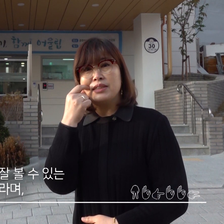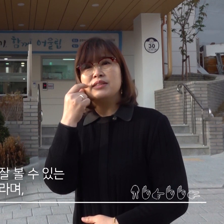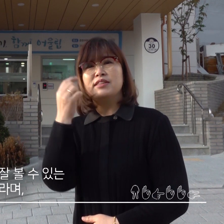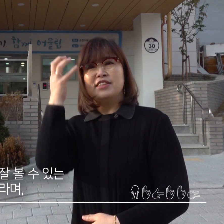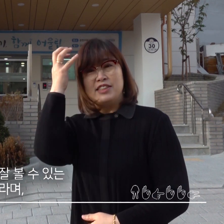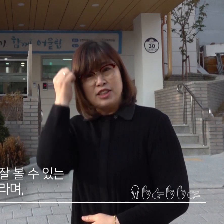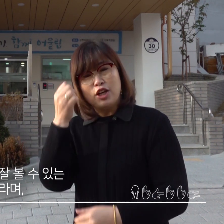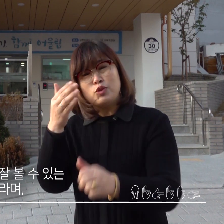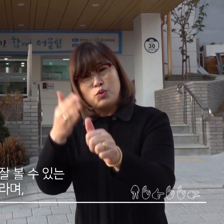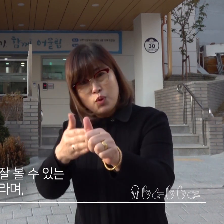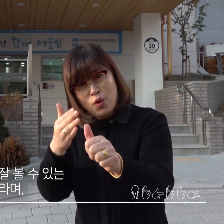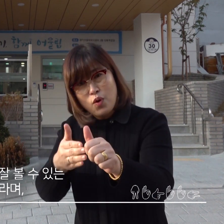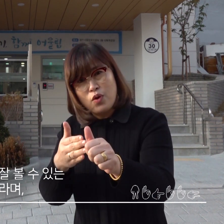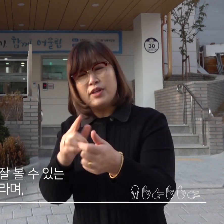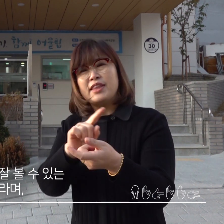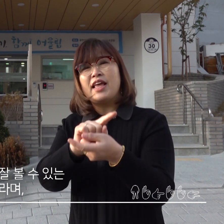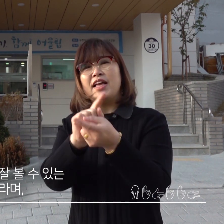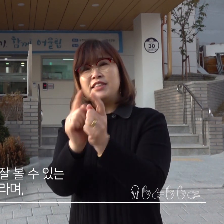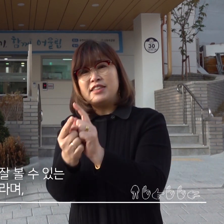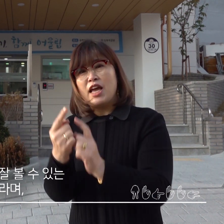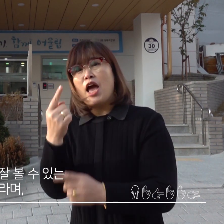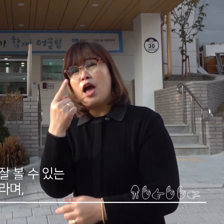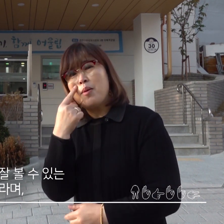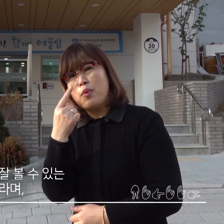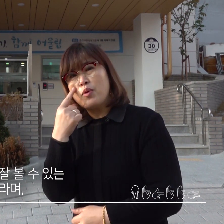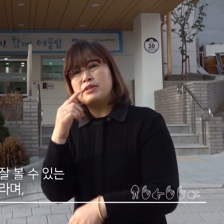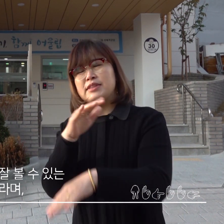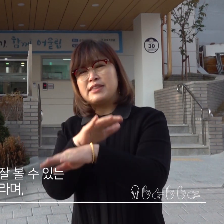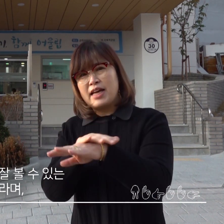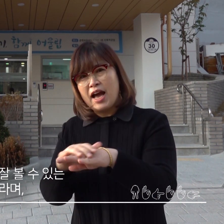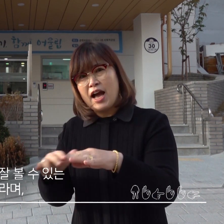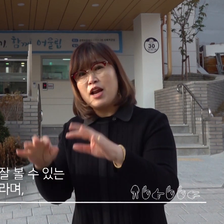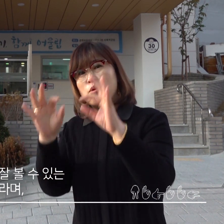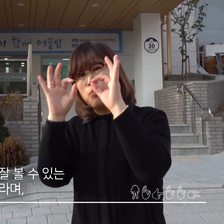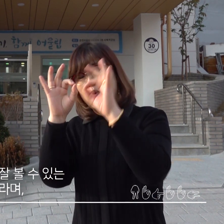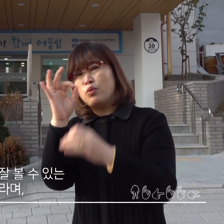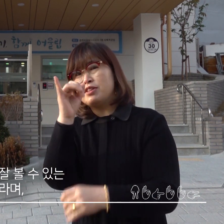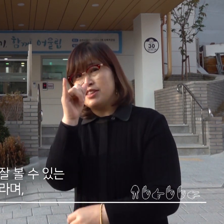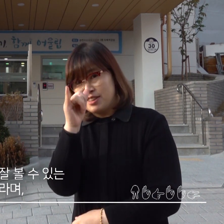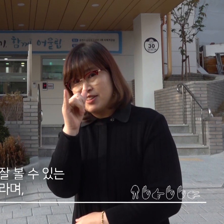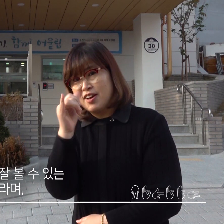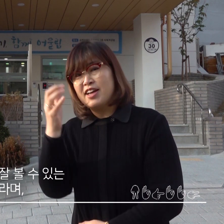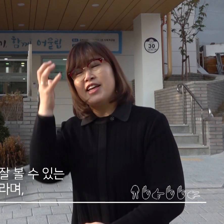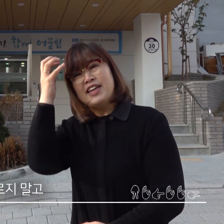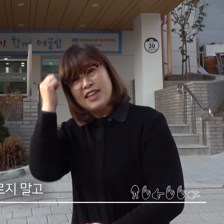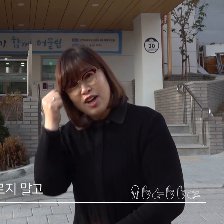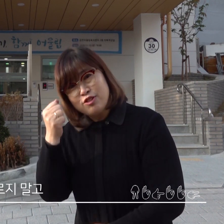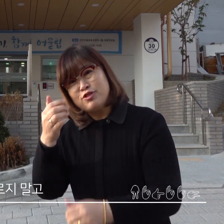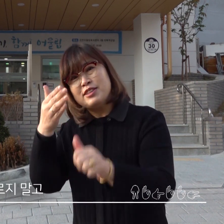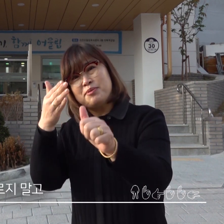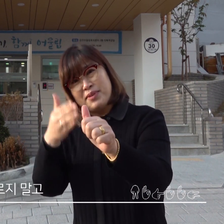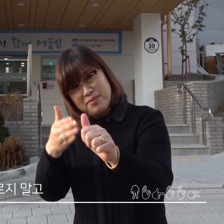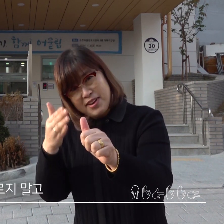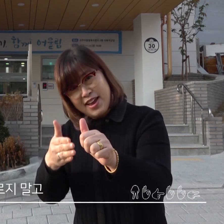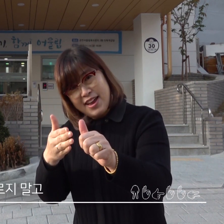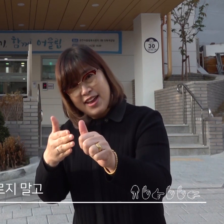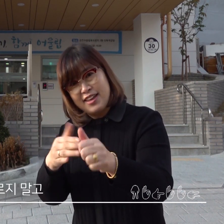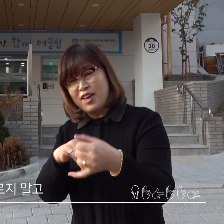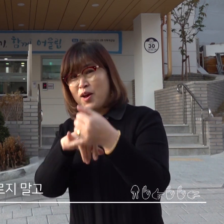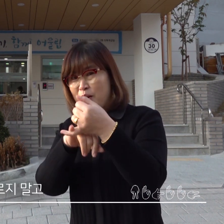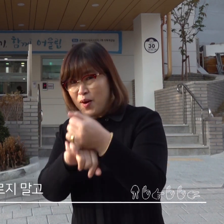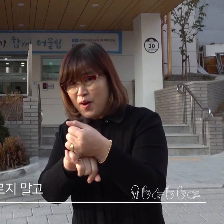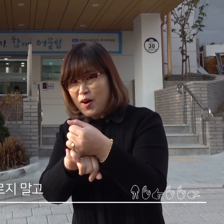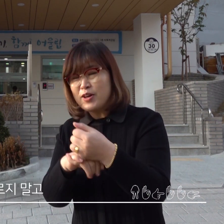농아인은 듣지 못하지만 눈으로 잘 볼 수 있는 사람이란 걸 기억해 주시기 바라며 농아인을 부를